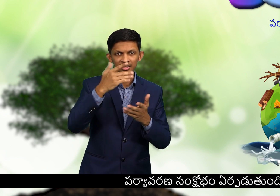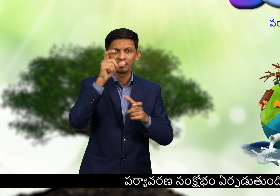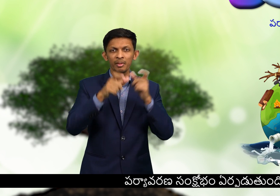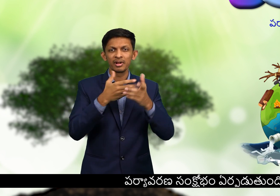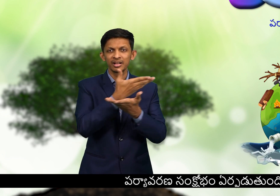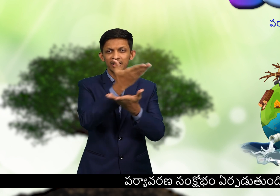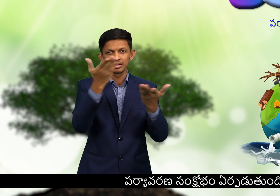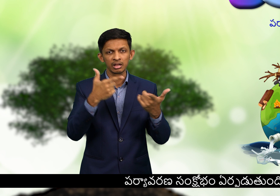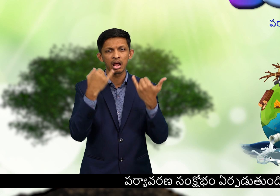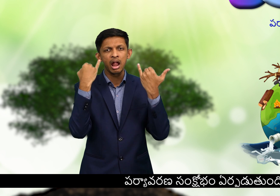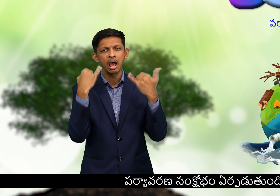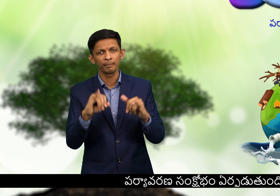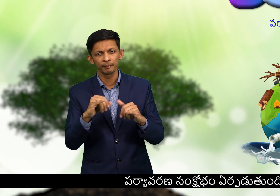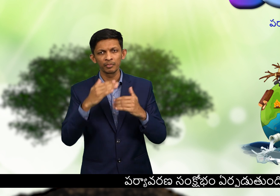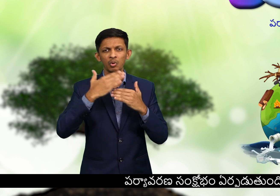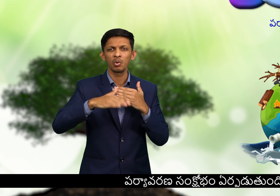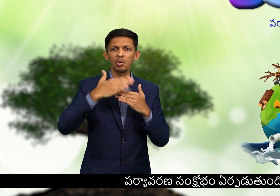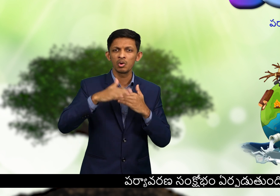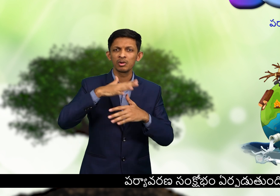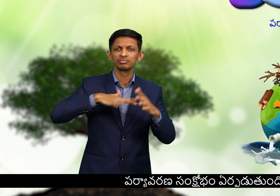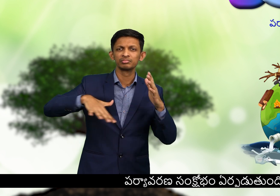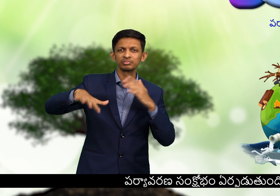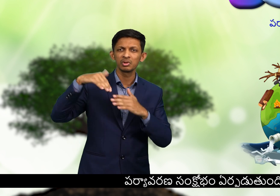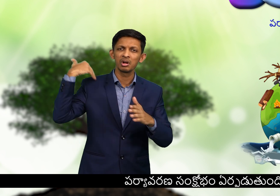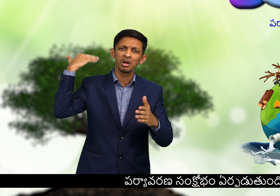పర్యావరణ సంక్షోభం ఏర్పడుతుంది.